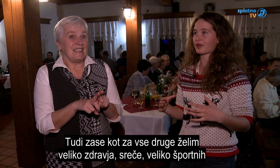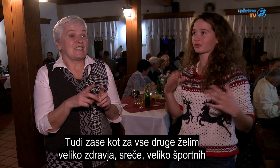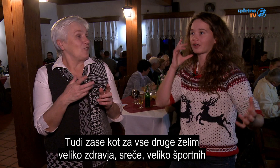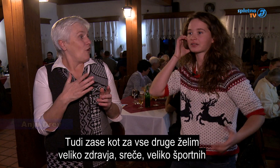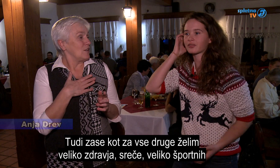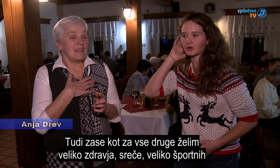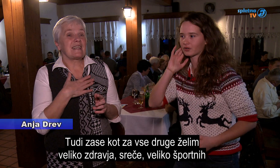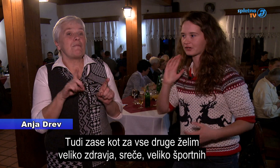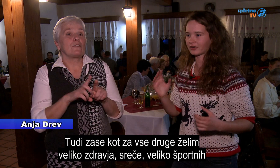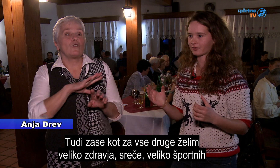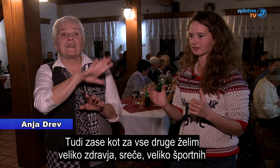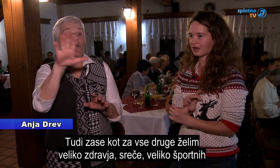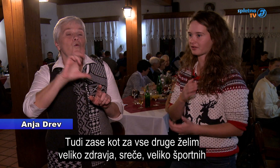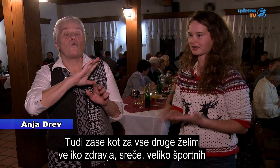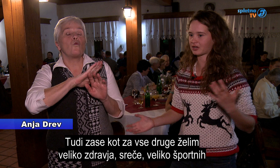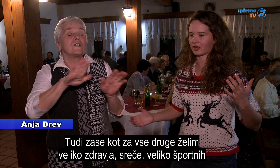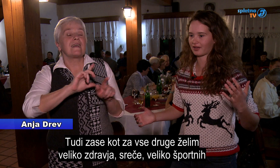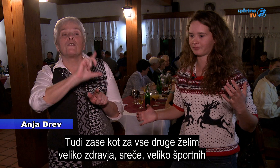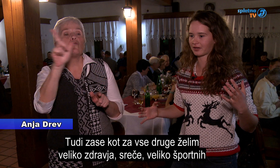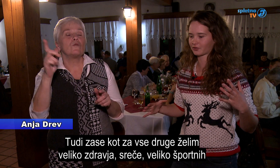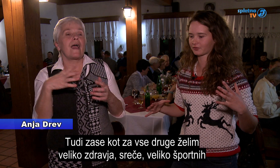kot za vse druge, želim veliko zdravja, sreče in pač